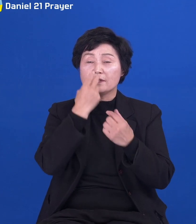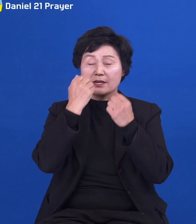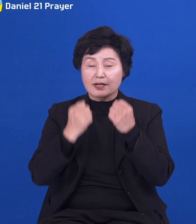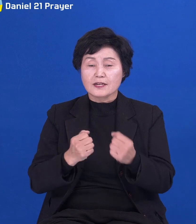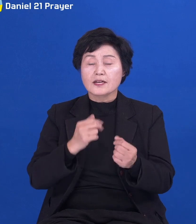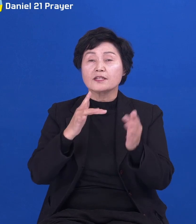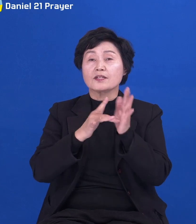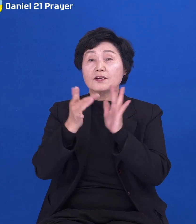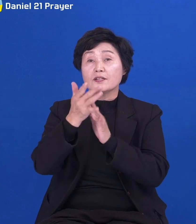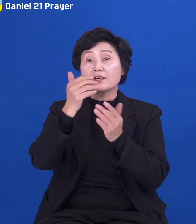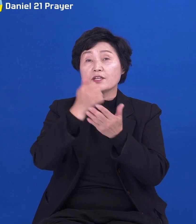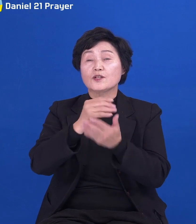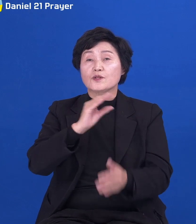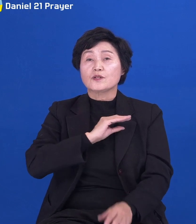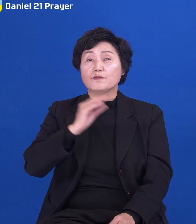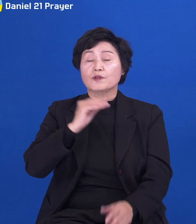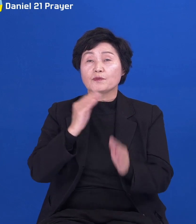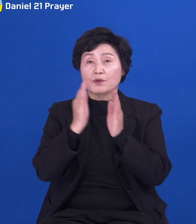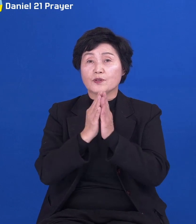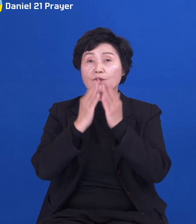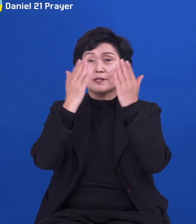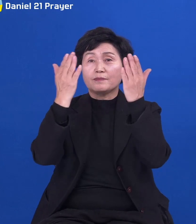기도드립니다.